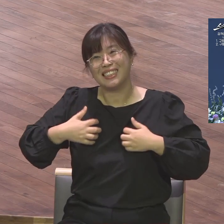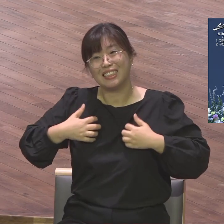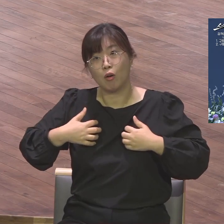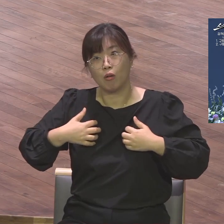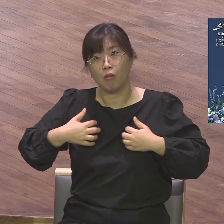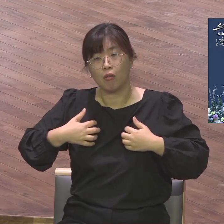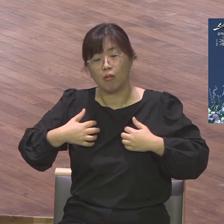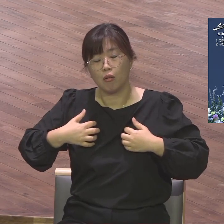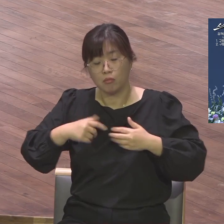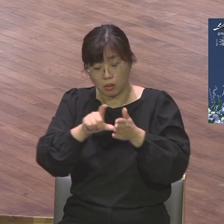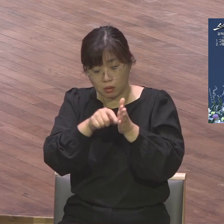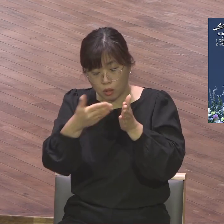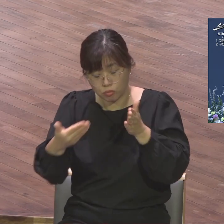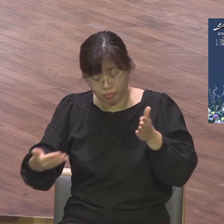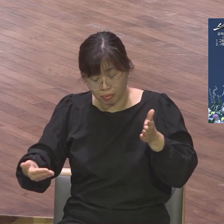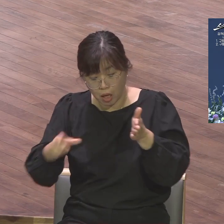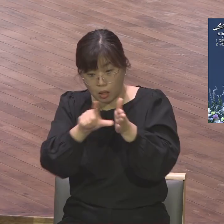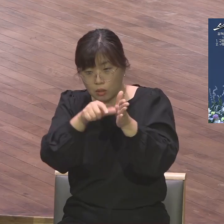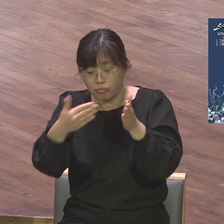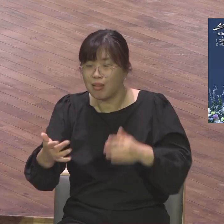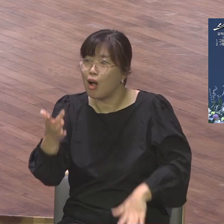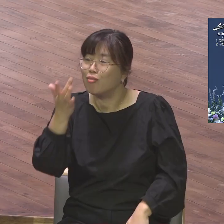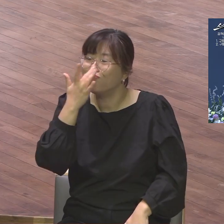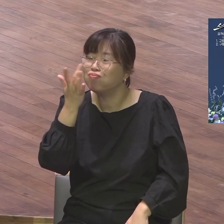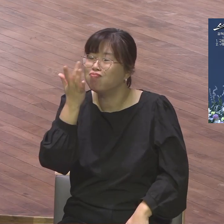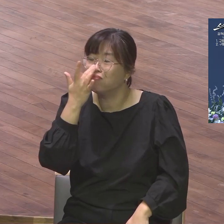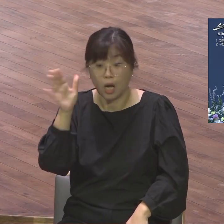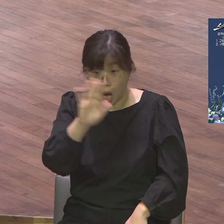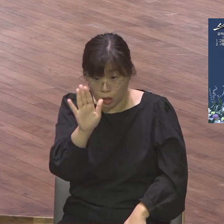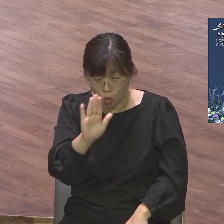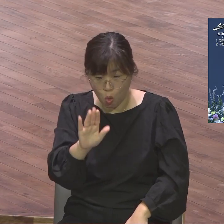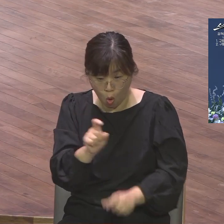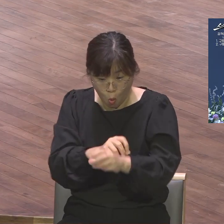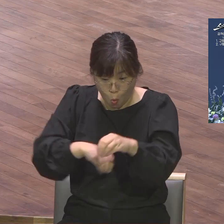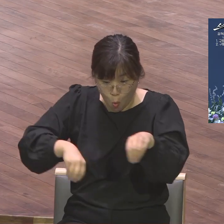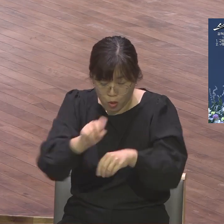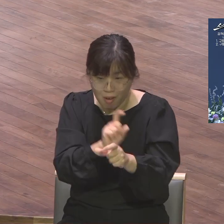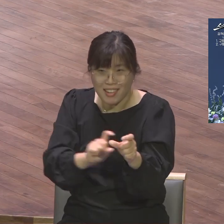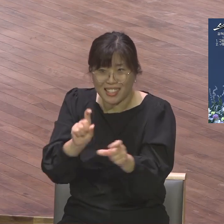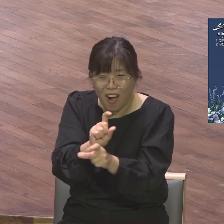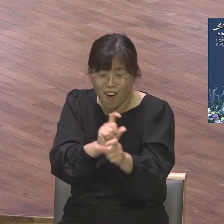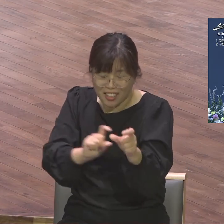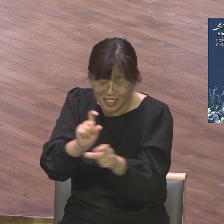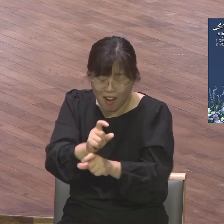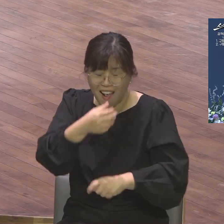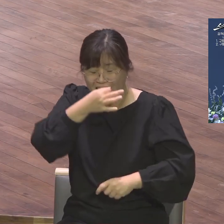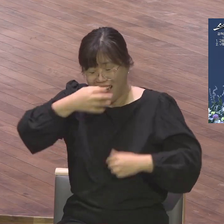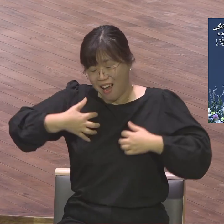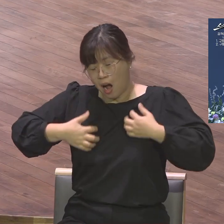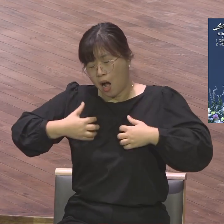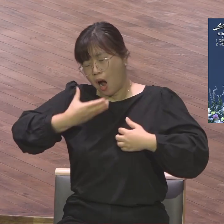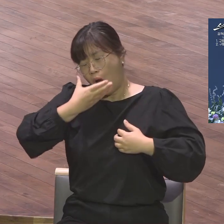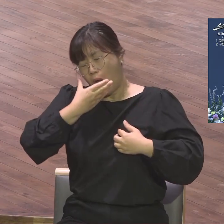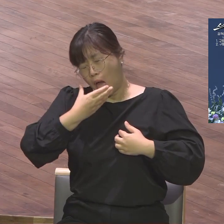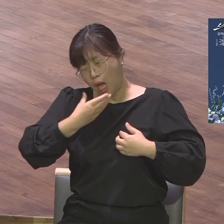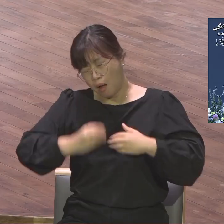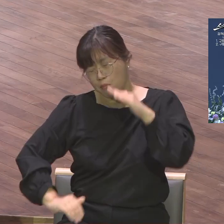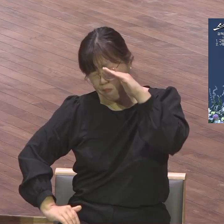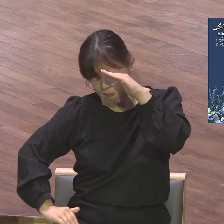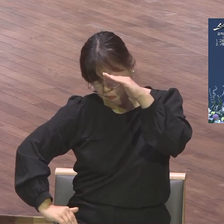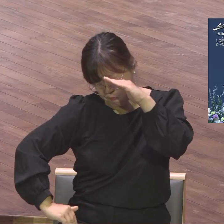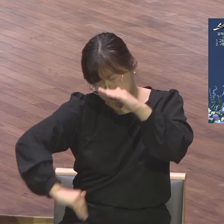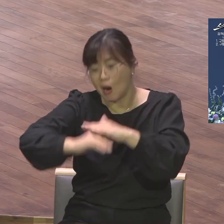시간이 흐르면 흐를수록 예수 그리스도 안에 있는 그 놀라운 보화를 체험하는 삶을 사는 거예요. 매일매일.